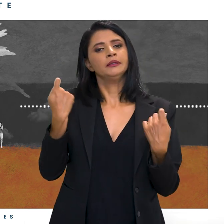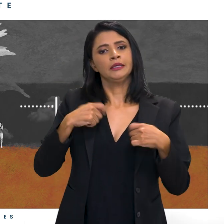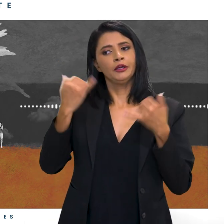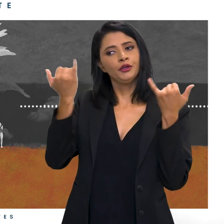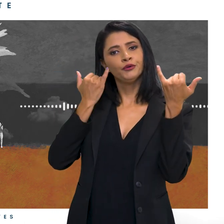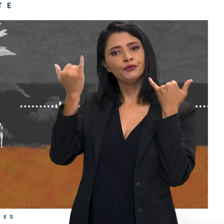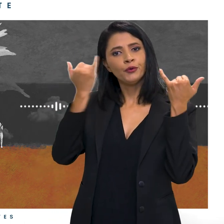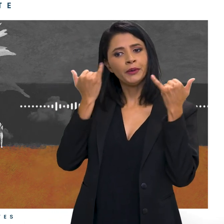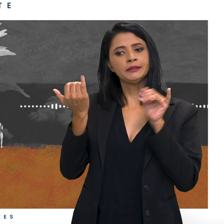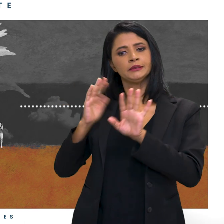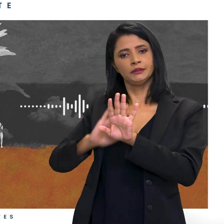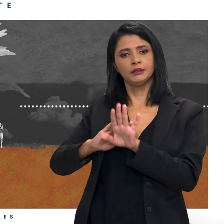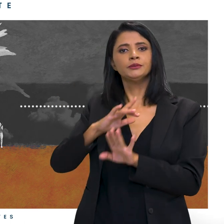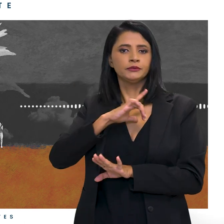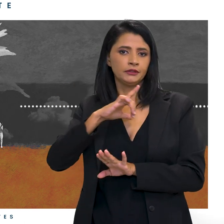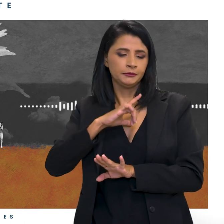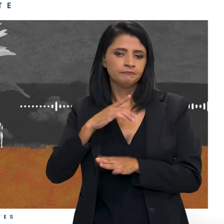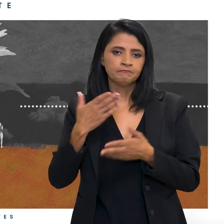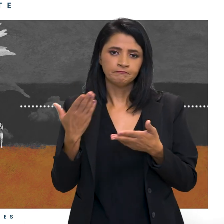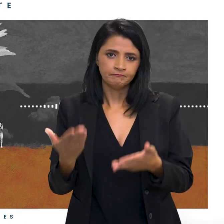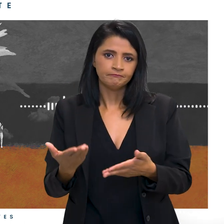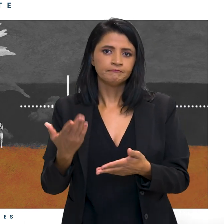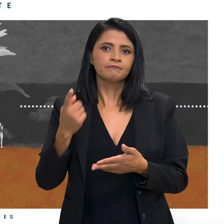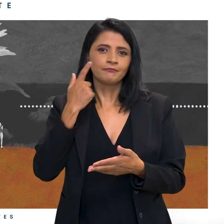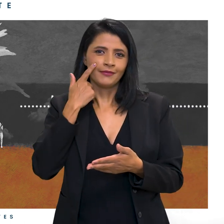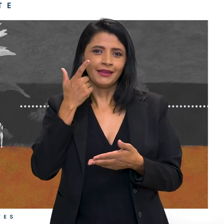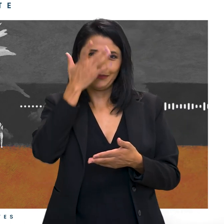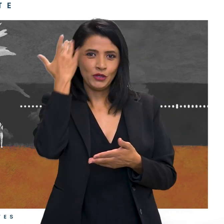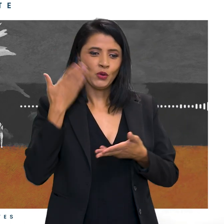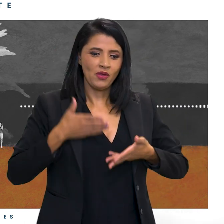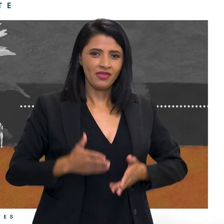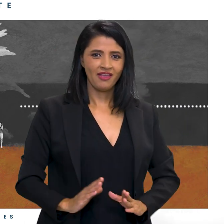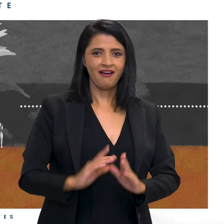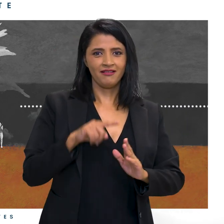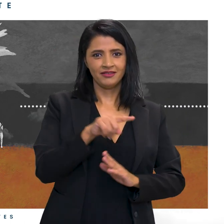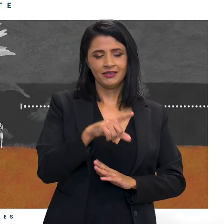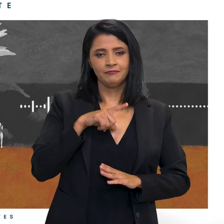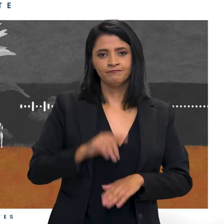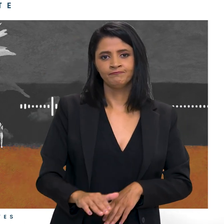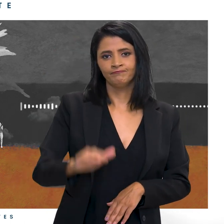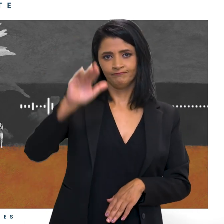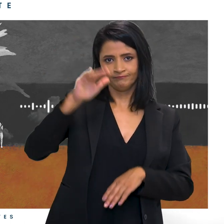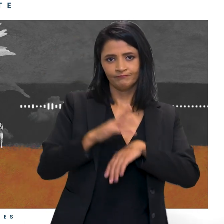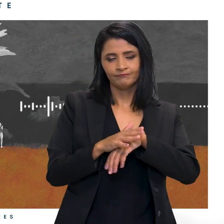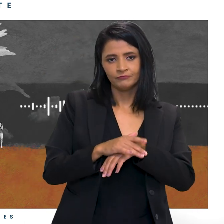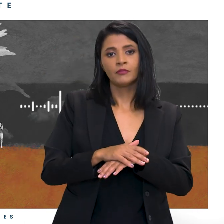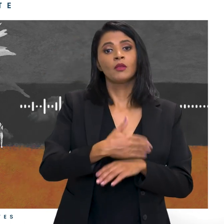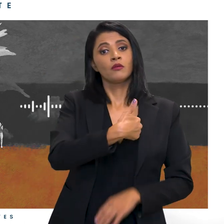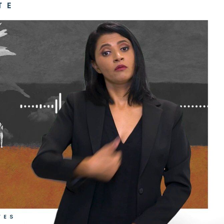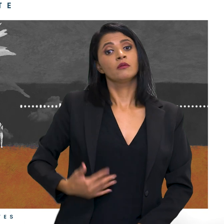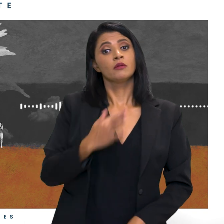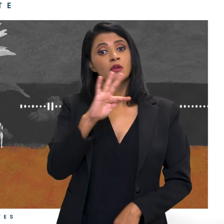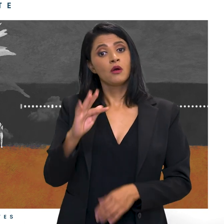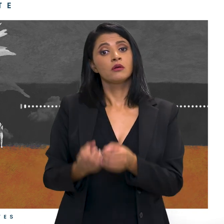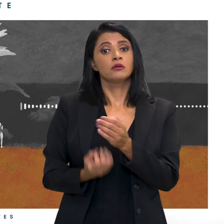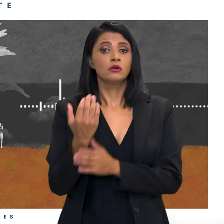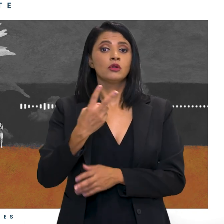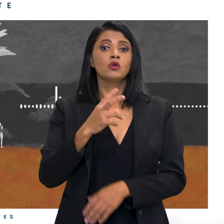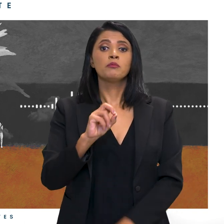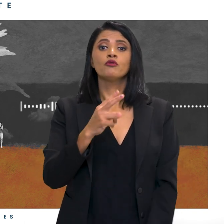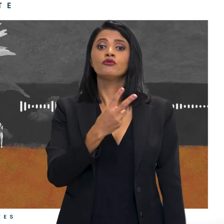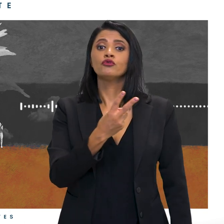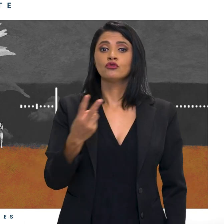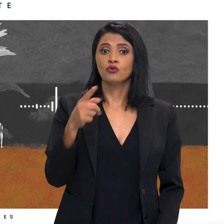tem muita questão de informação aí por trás, né? Desconhecimento dessas doenças. O governo federal criou em 2022